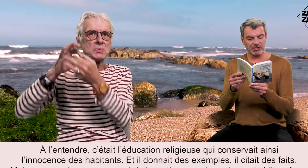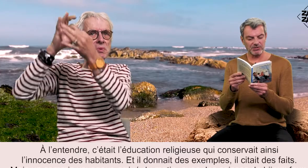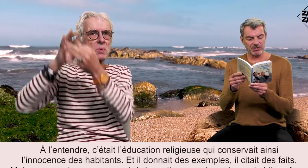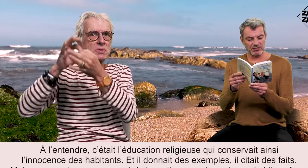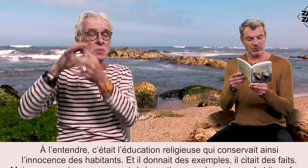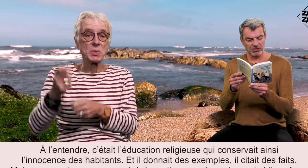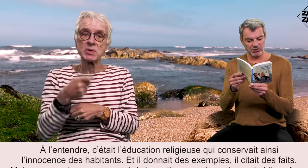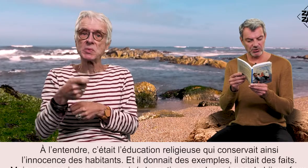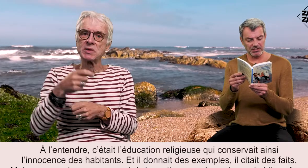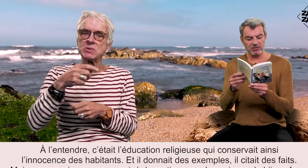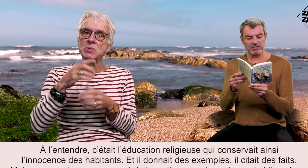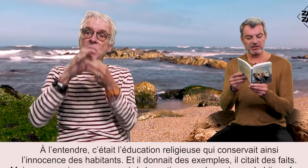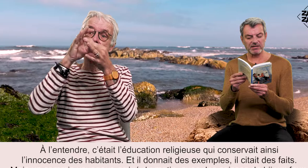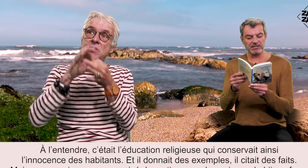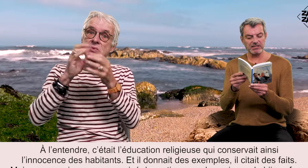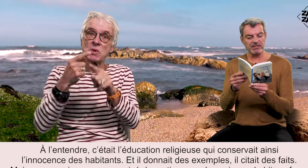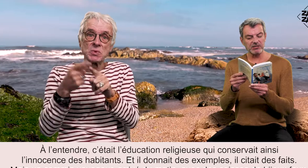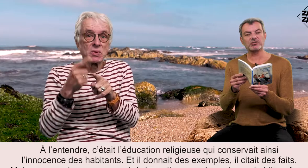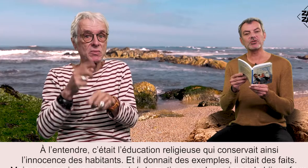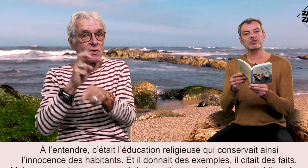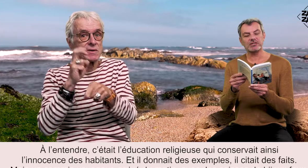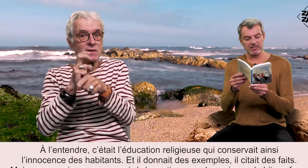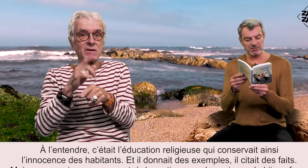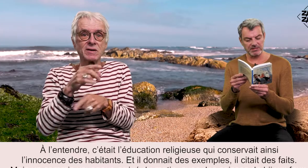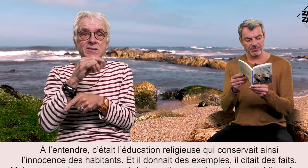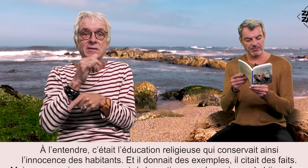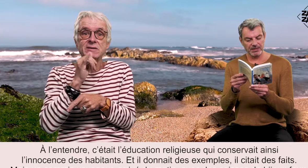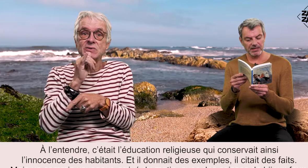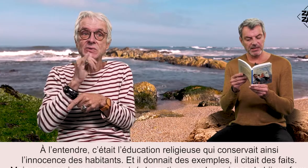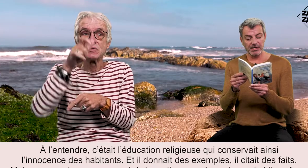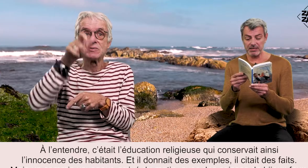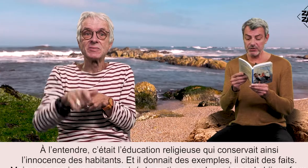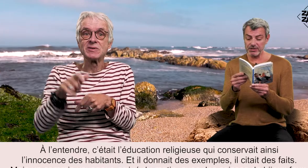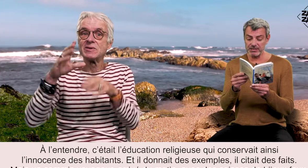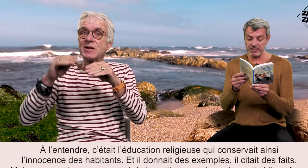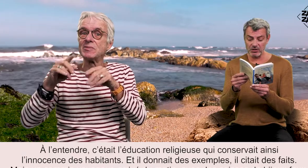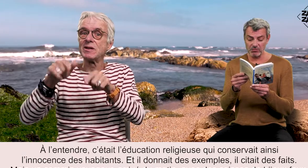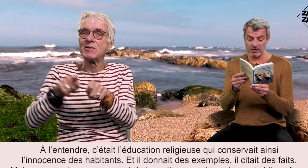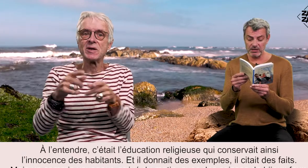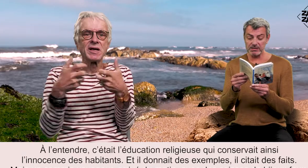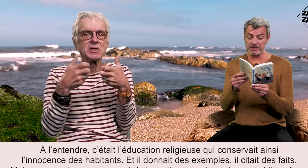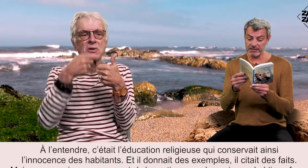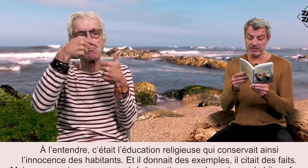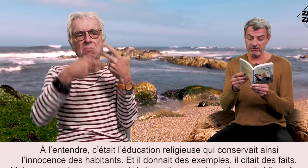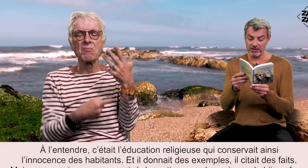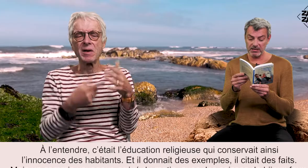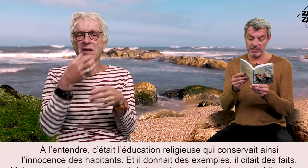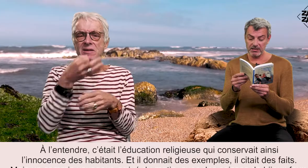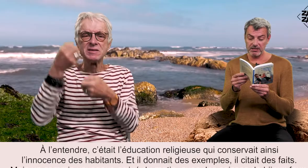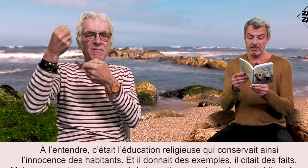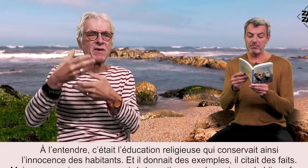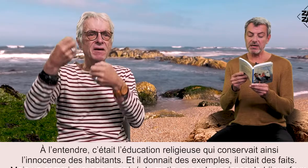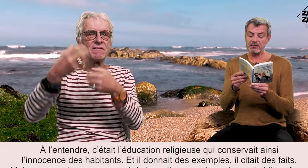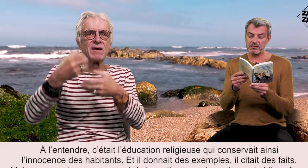c'était l'éducation religieuse qui conservait ainsi l'innocence des habitants. Et il donnait des exemples. Il citait des faits.